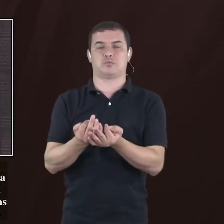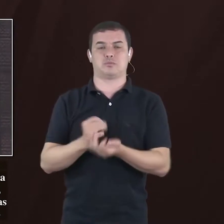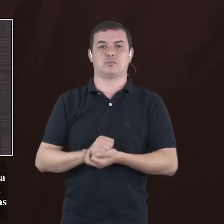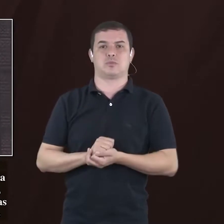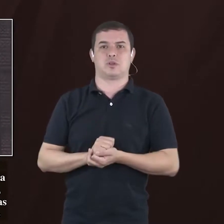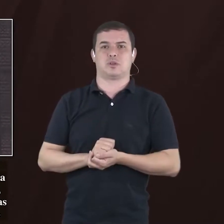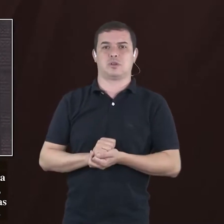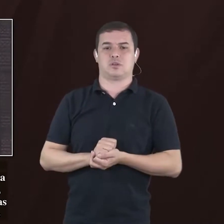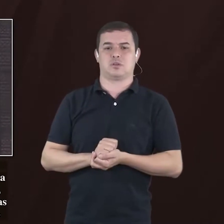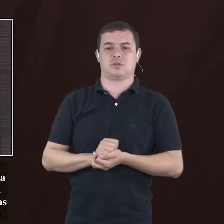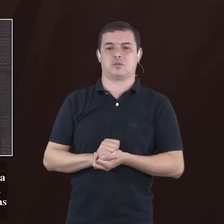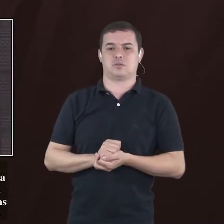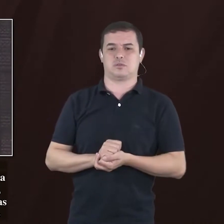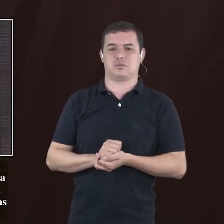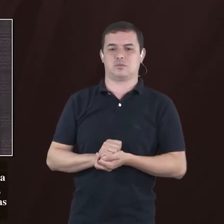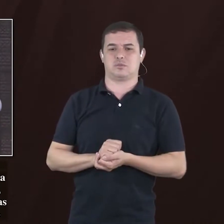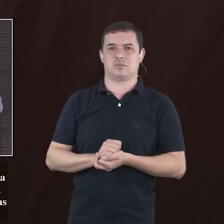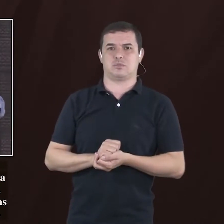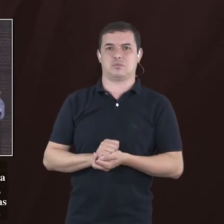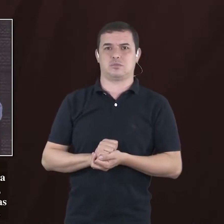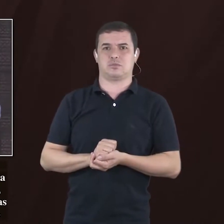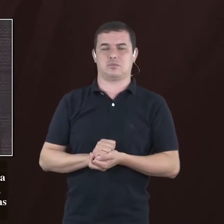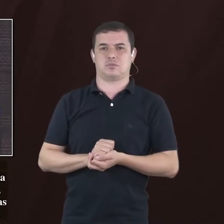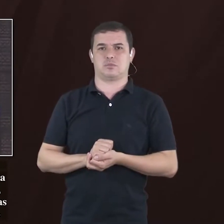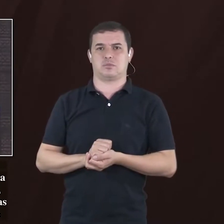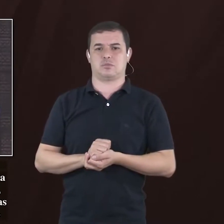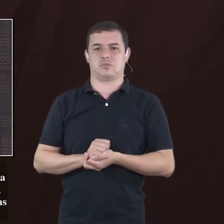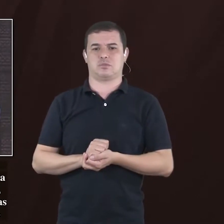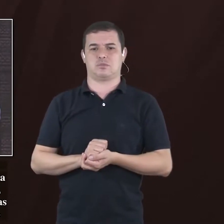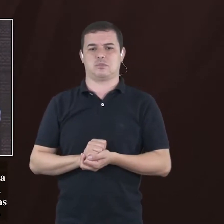as considero como refúgio.